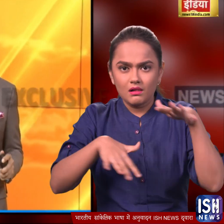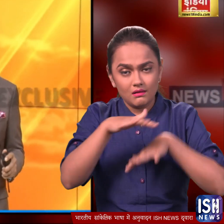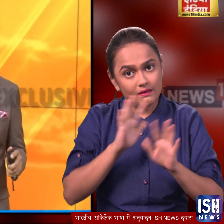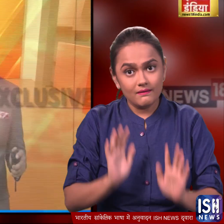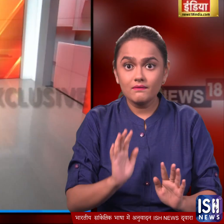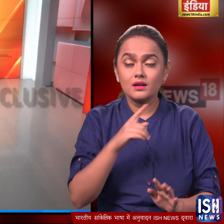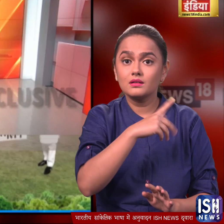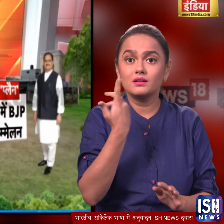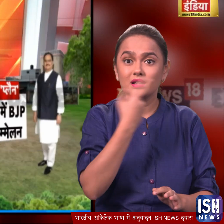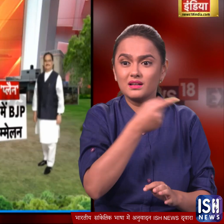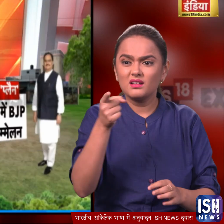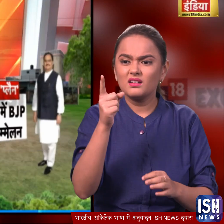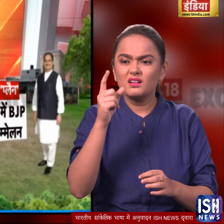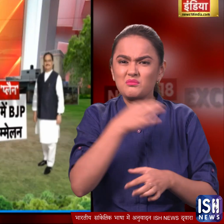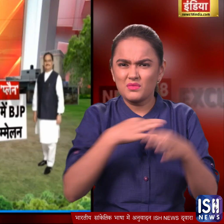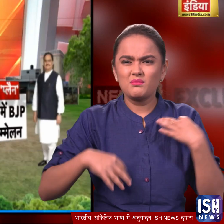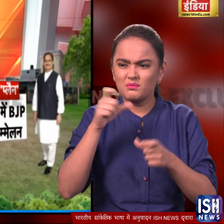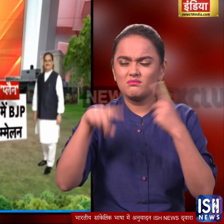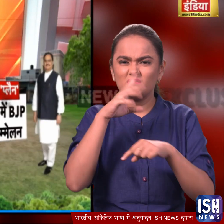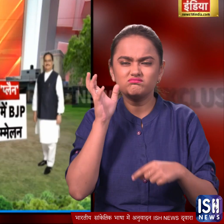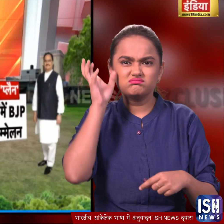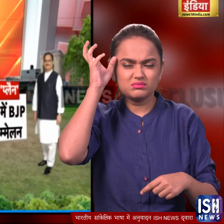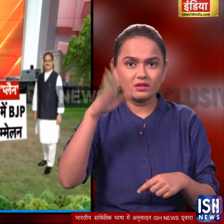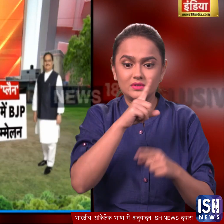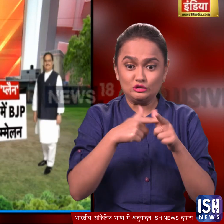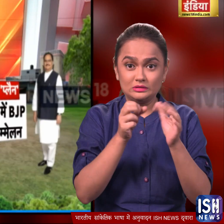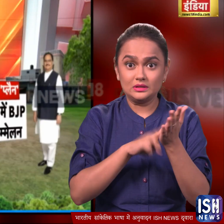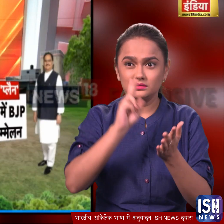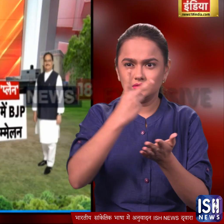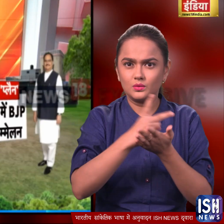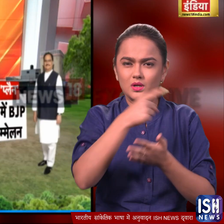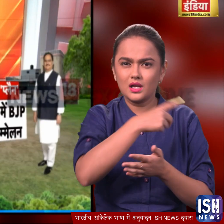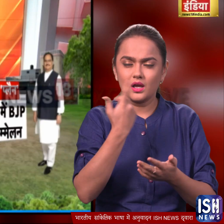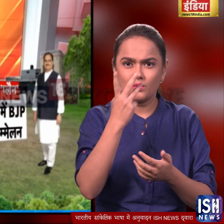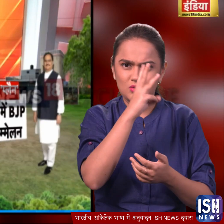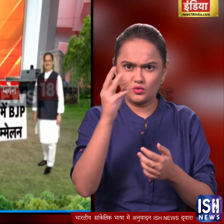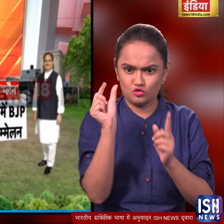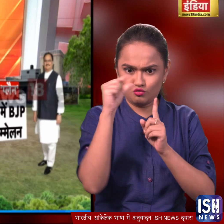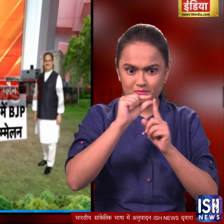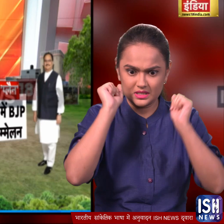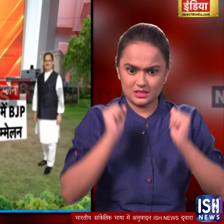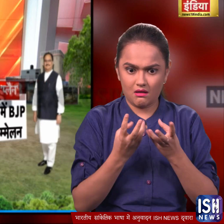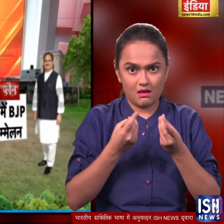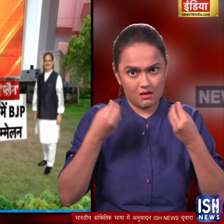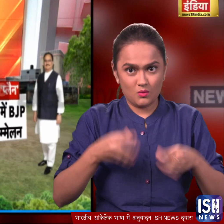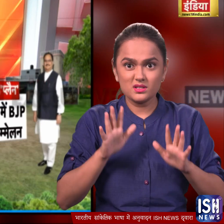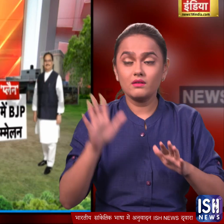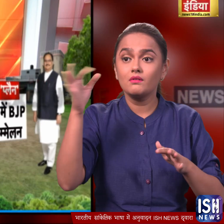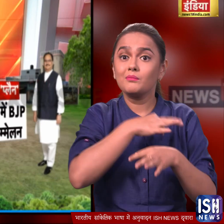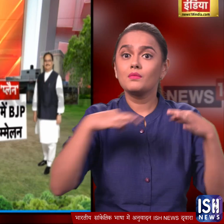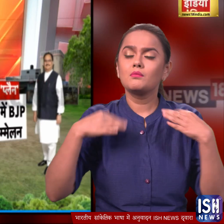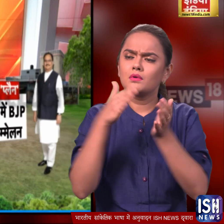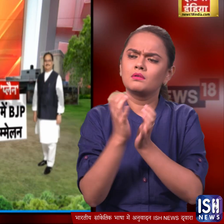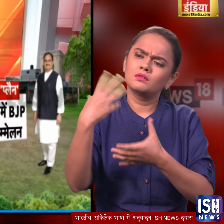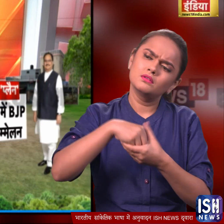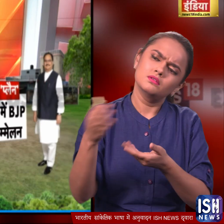जिसके तहत बीजेपी ब्राह्मणों की नाराजगी दूर करने के लिए जनवरी के दूसरे हफ्ते में यूपी की 300 से ज्यादा सीटों पर ब्राह्मण